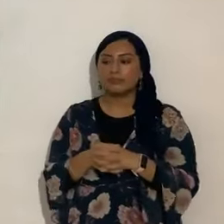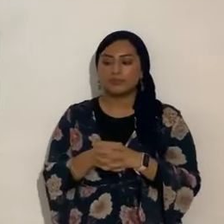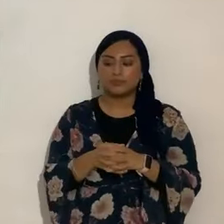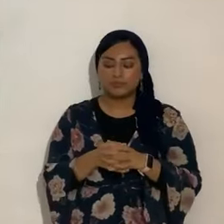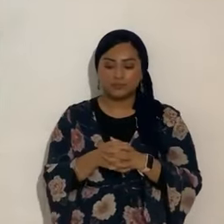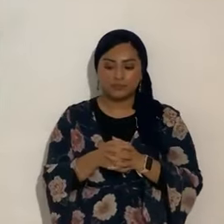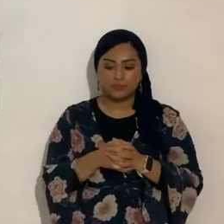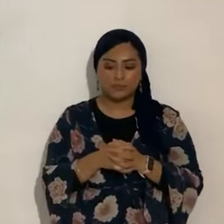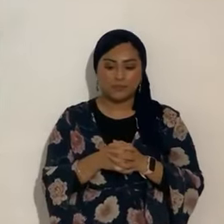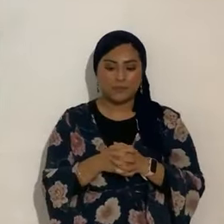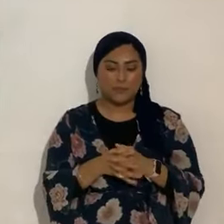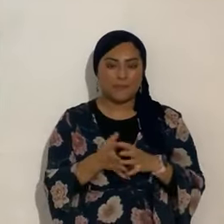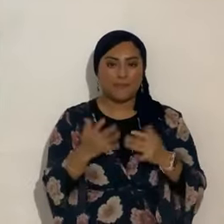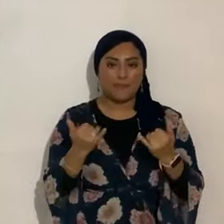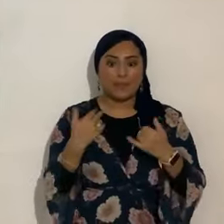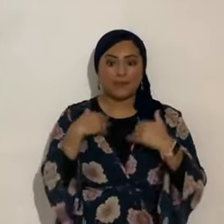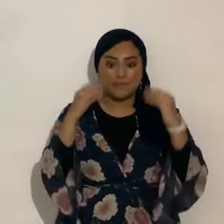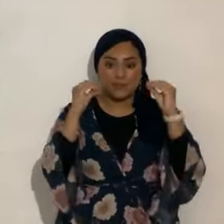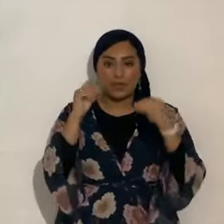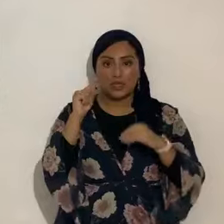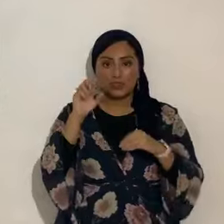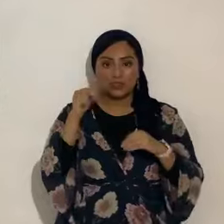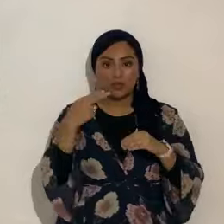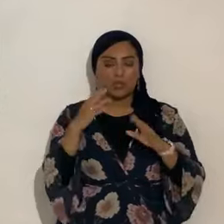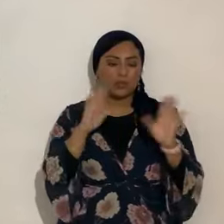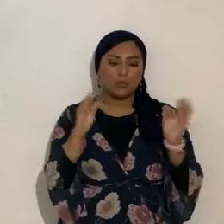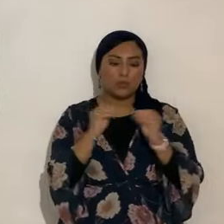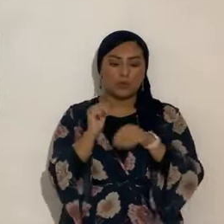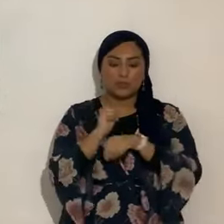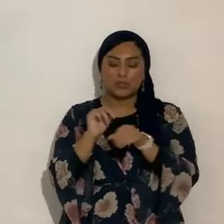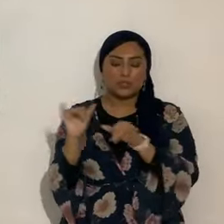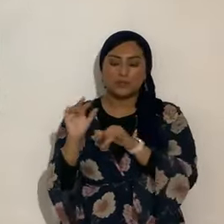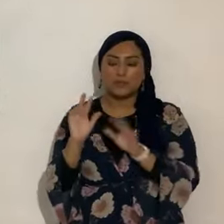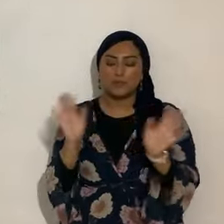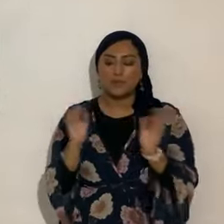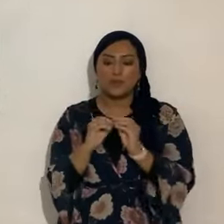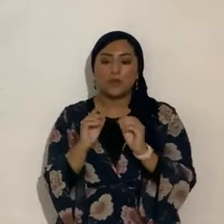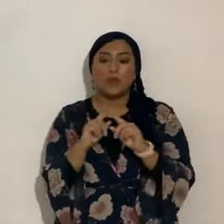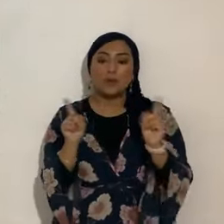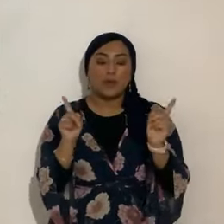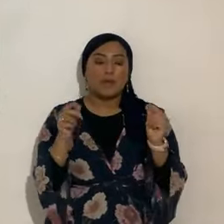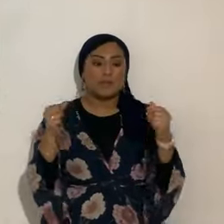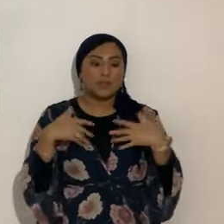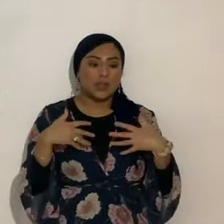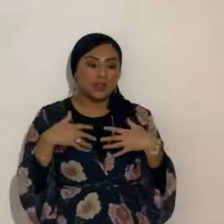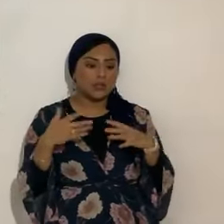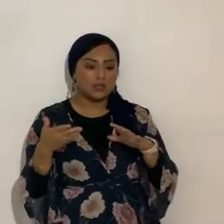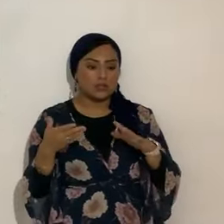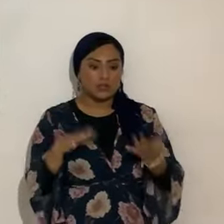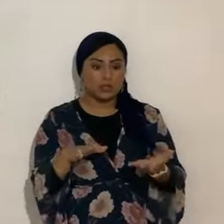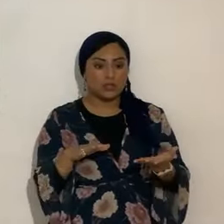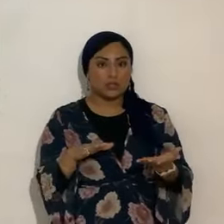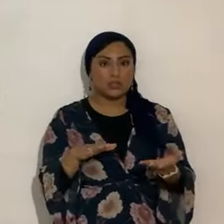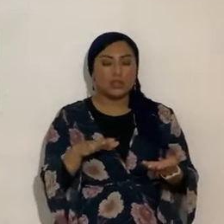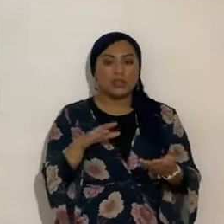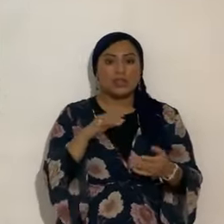por ministrar Torah, pues ya no trabajo así, ¿verdad? El miedo a la muerte es